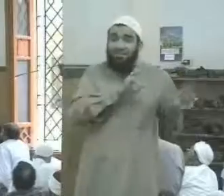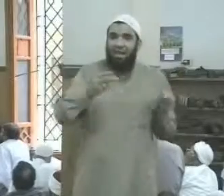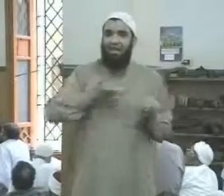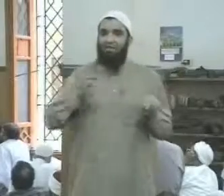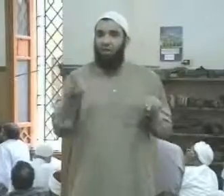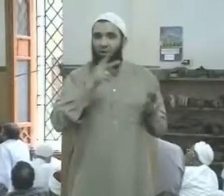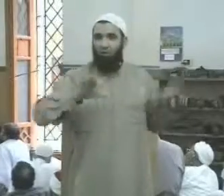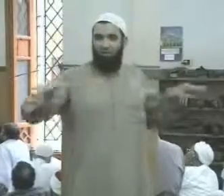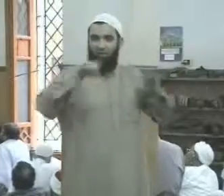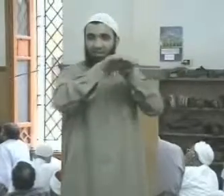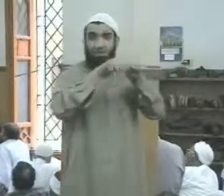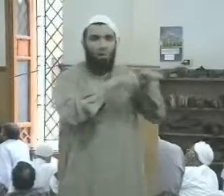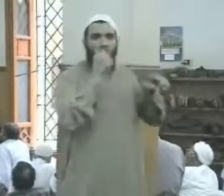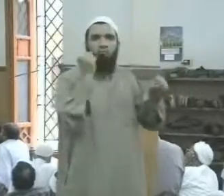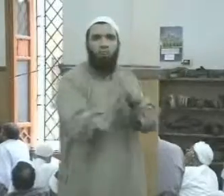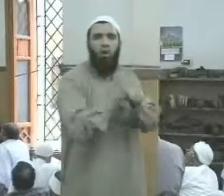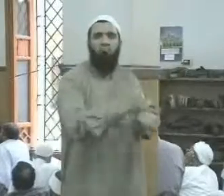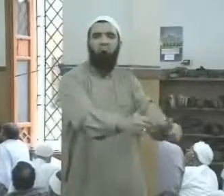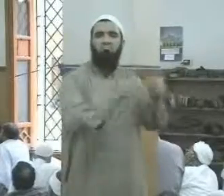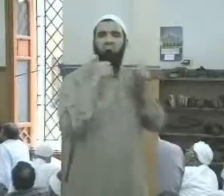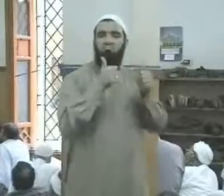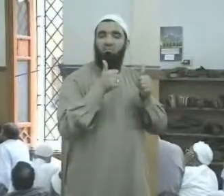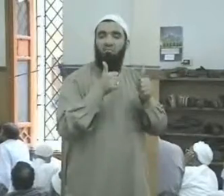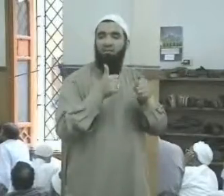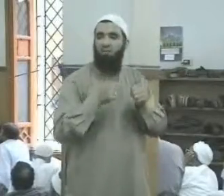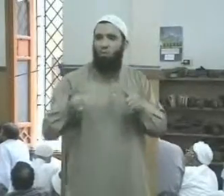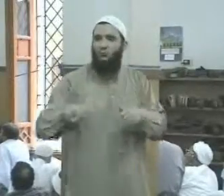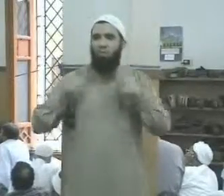كالذكور فقدوا كل شيء. لماذا؟